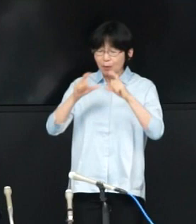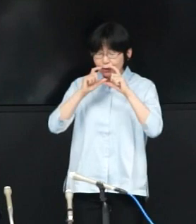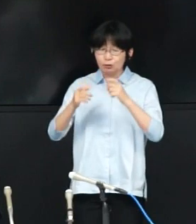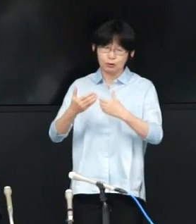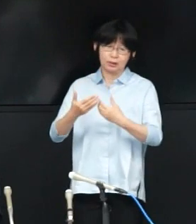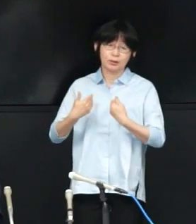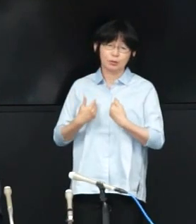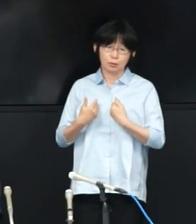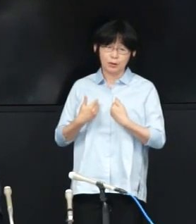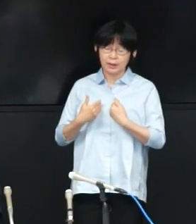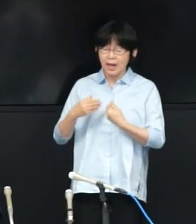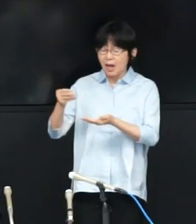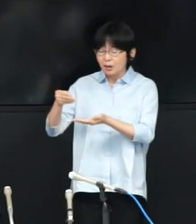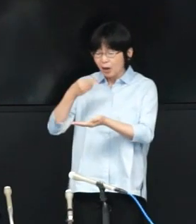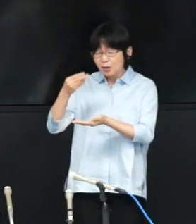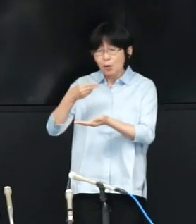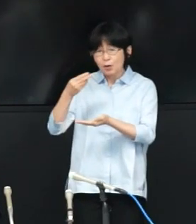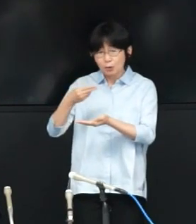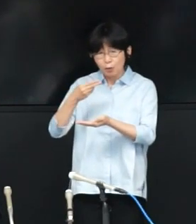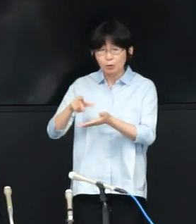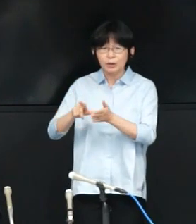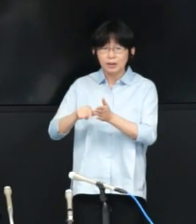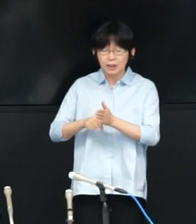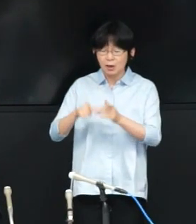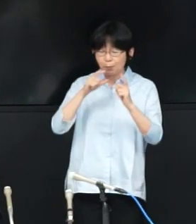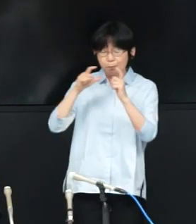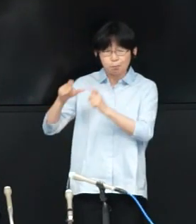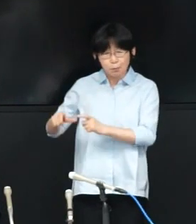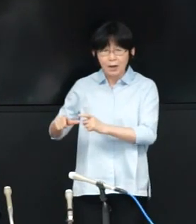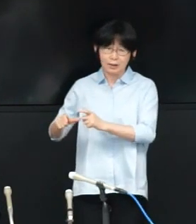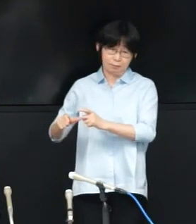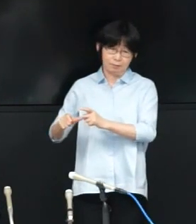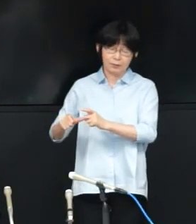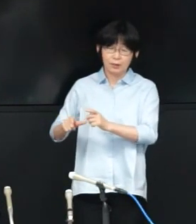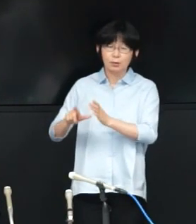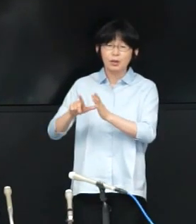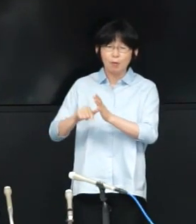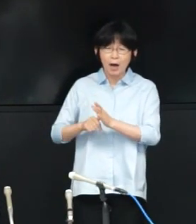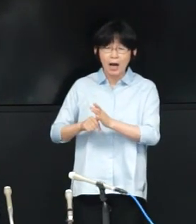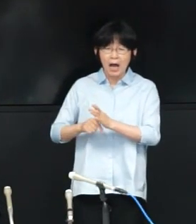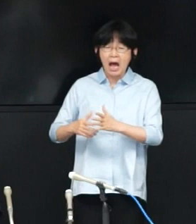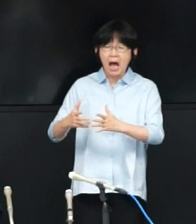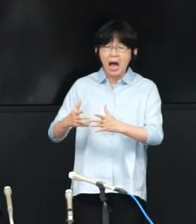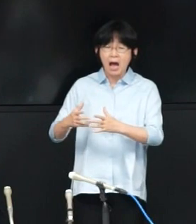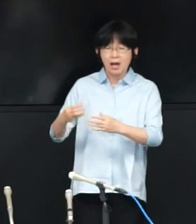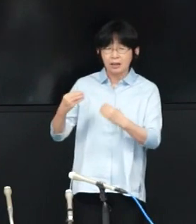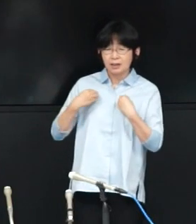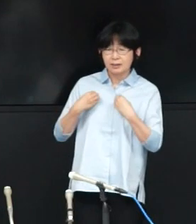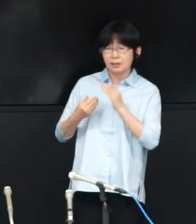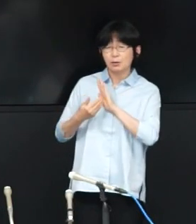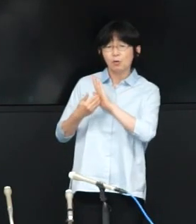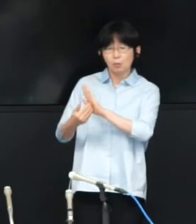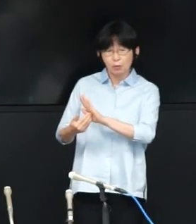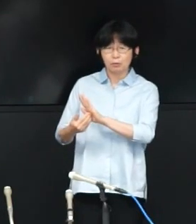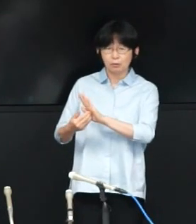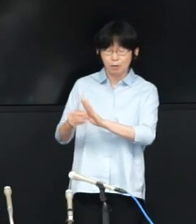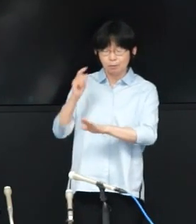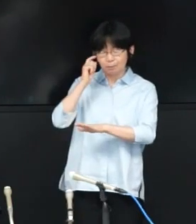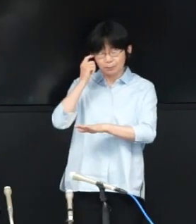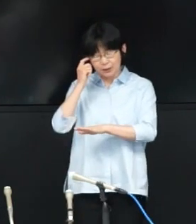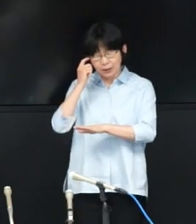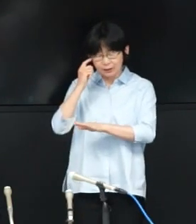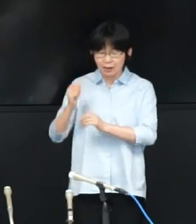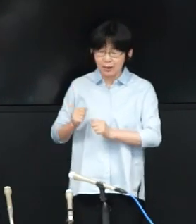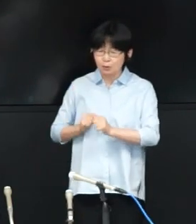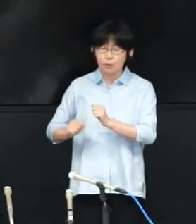等、こういった場所では感染予防を意識した行動を取るように改めて県民の皆様にはお